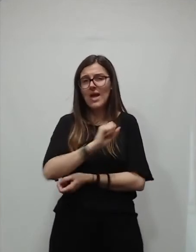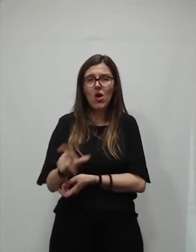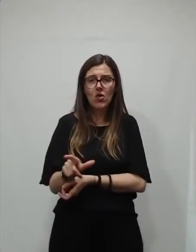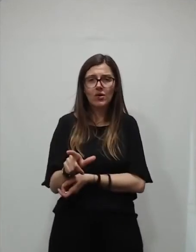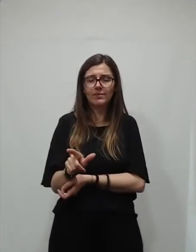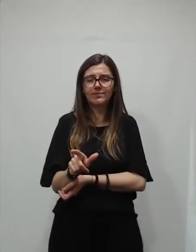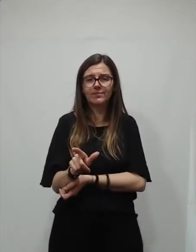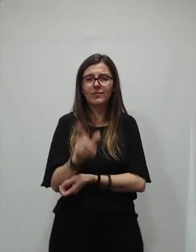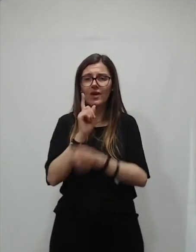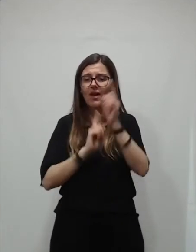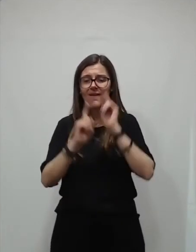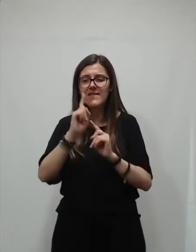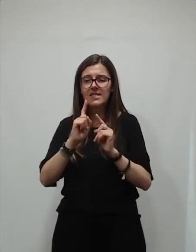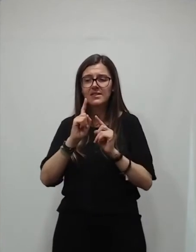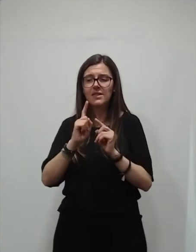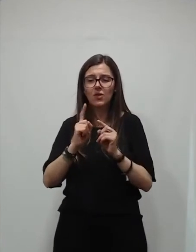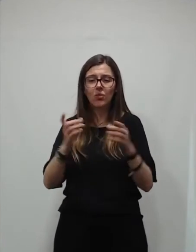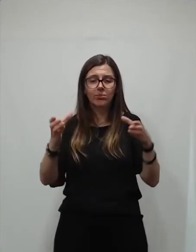especializados, que son los que